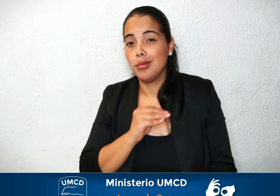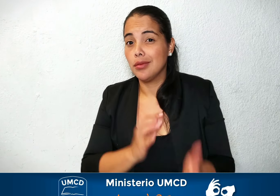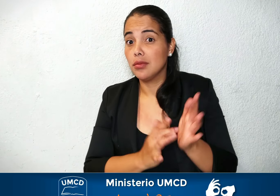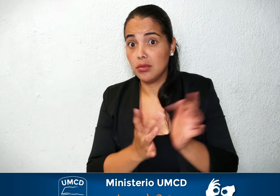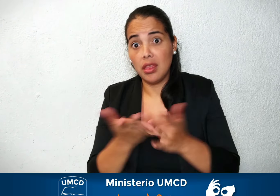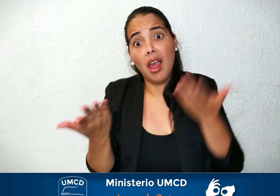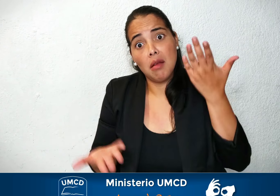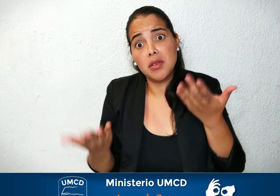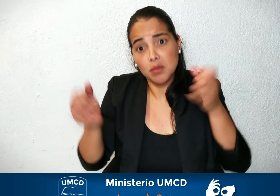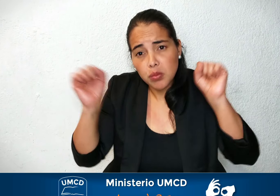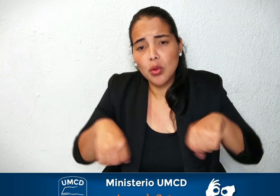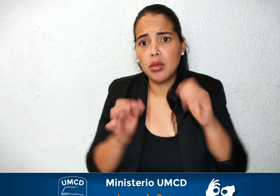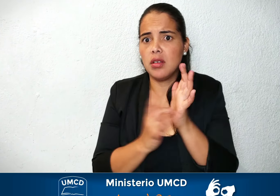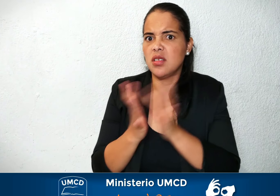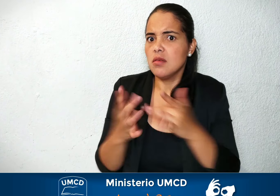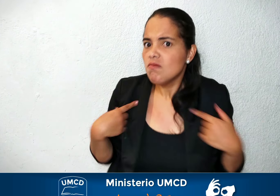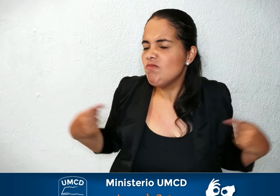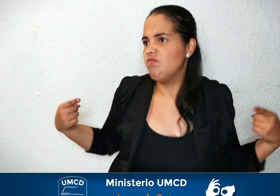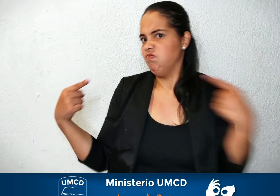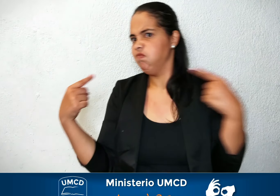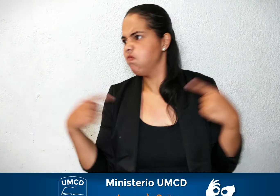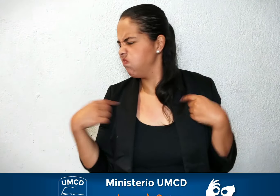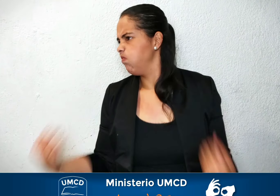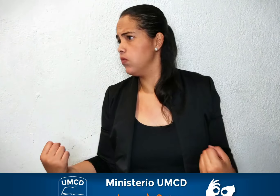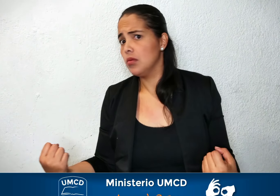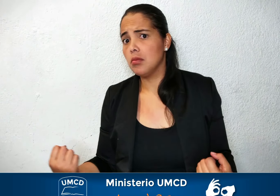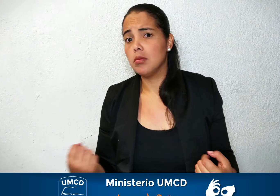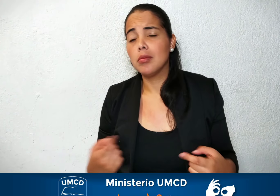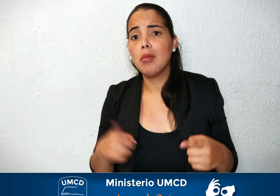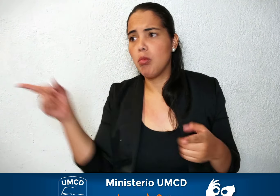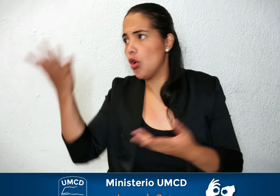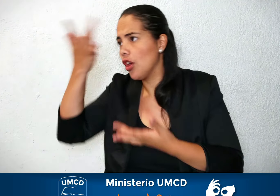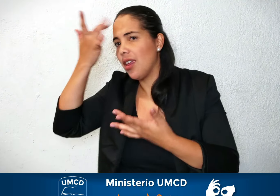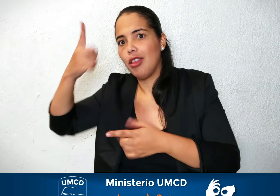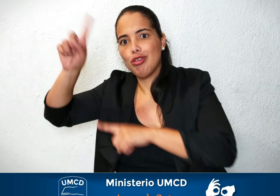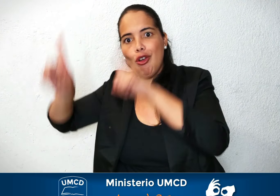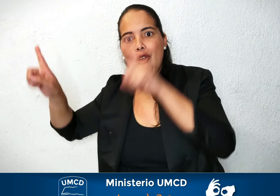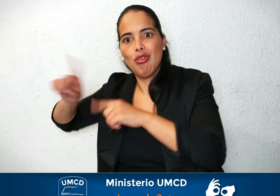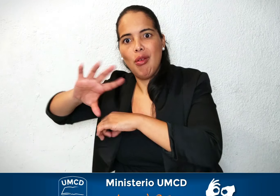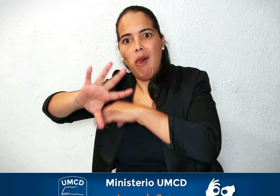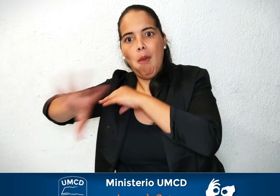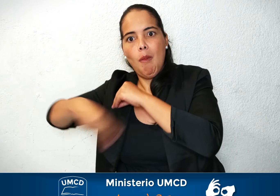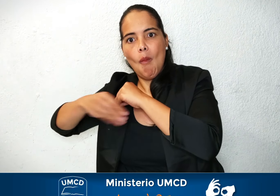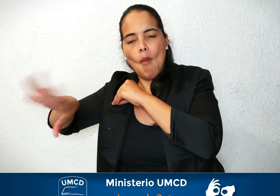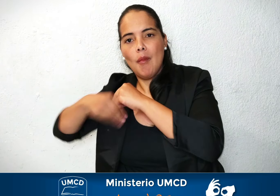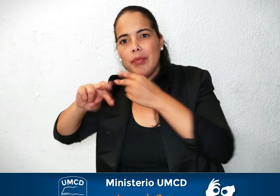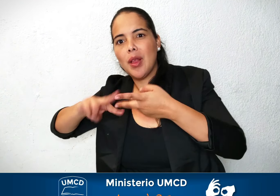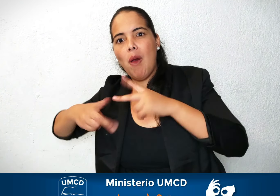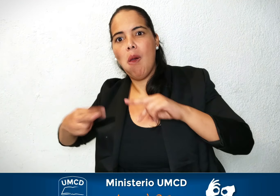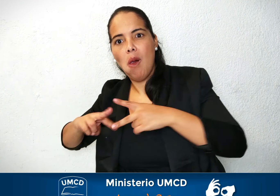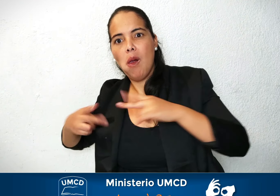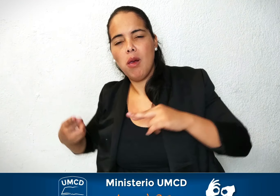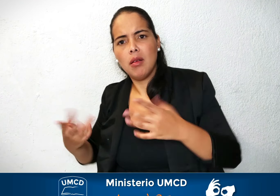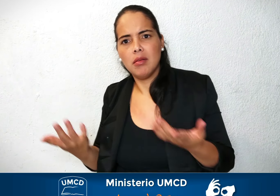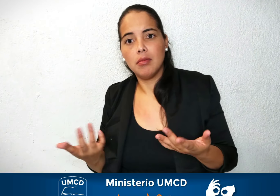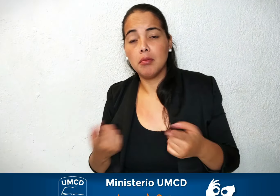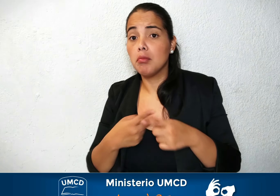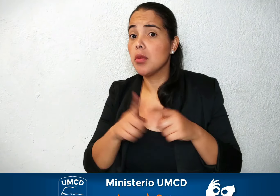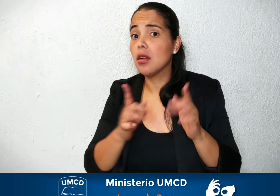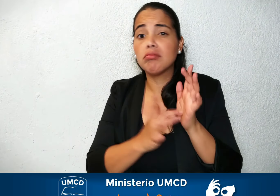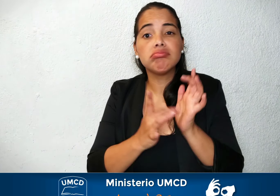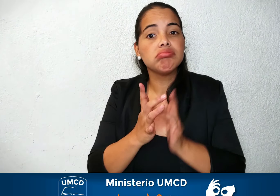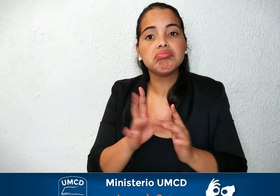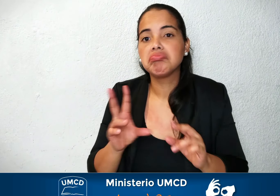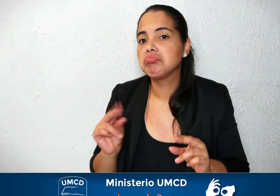pudo realmente defenderse. Él tenía todo el derecho, por las declaraciones injustas, a presentar su defensa